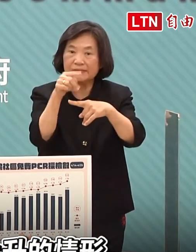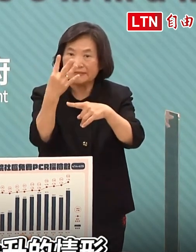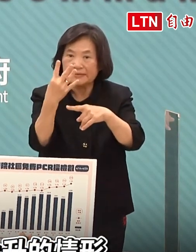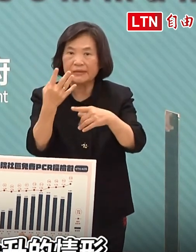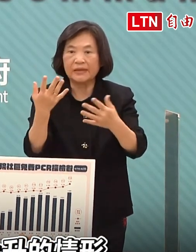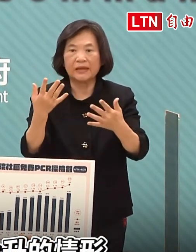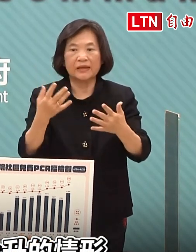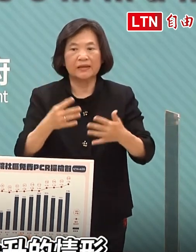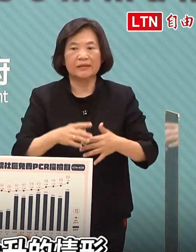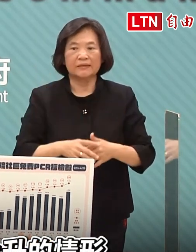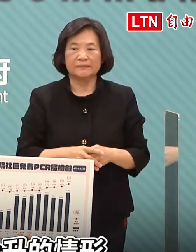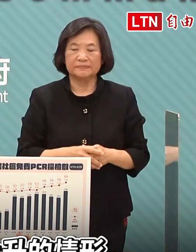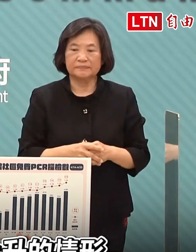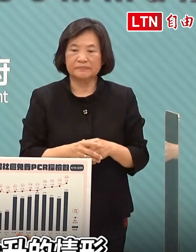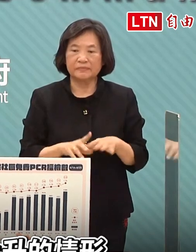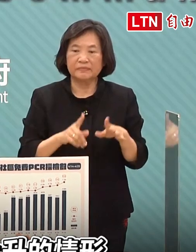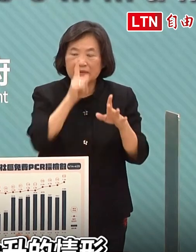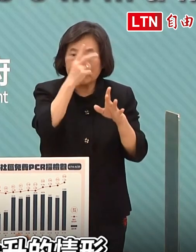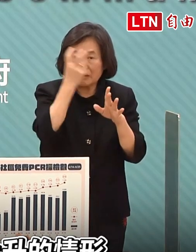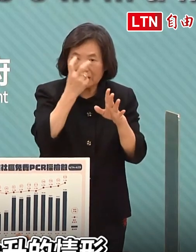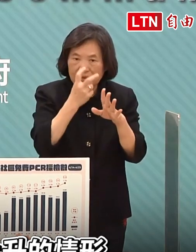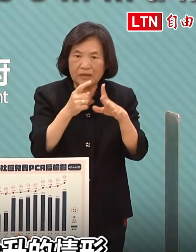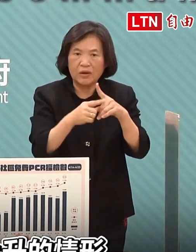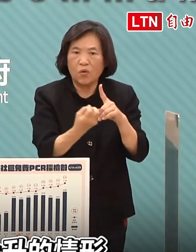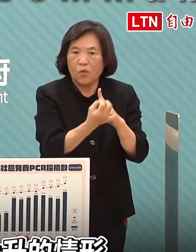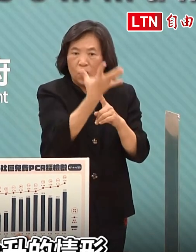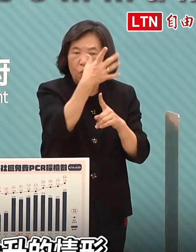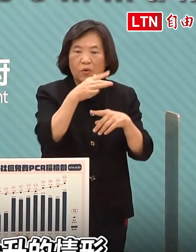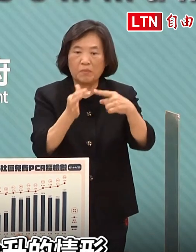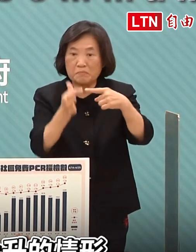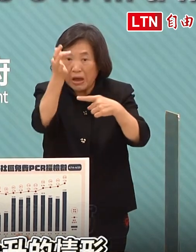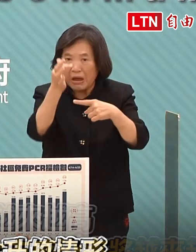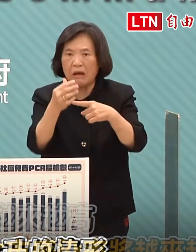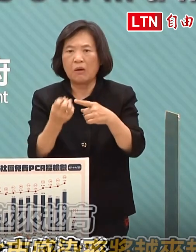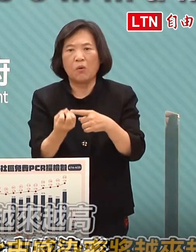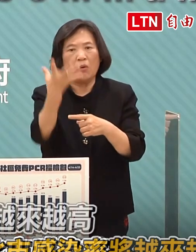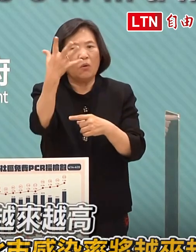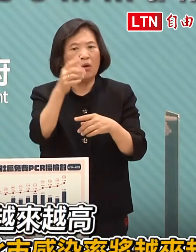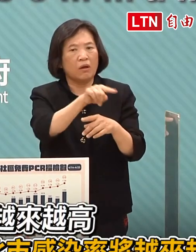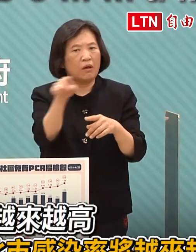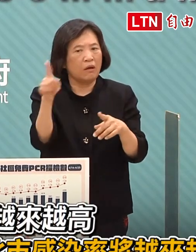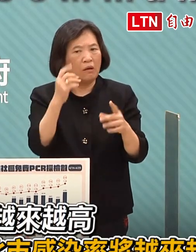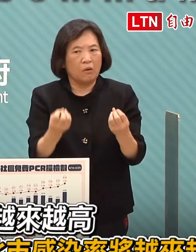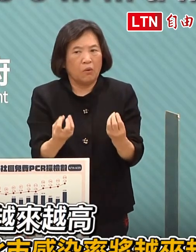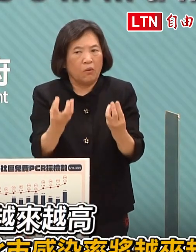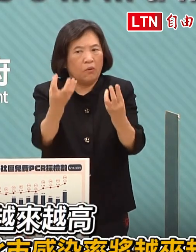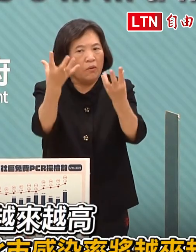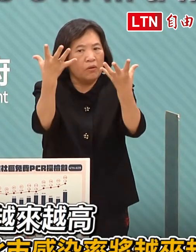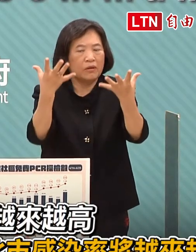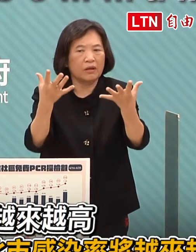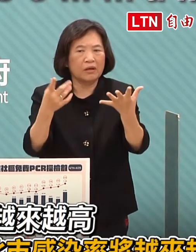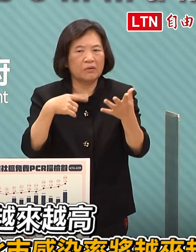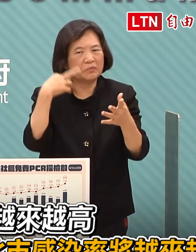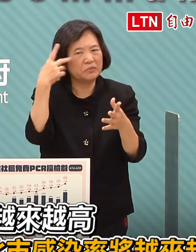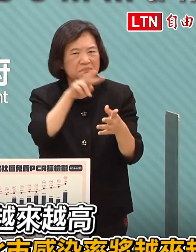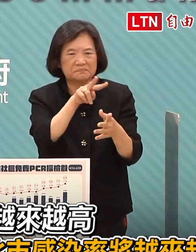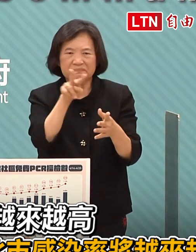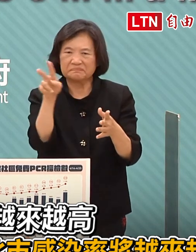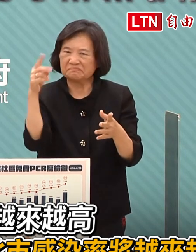7.4%了。筛检的人数增加，阳性率也增加，这是一个不好